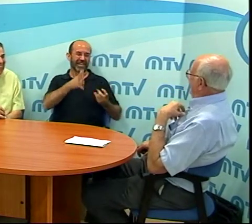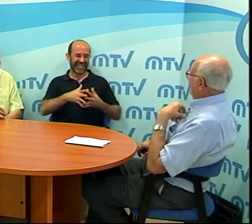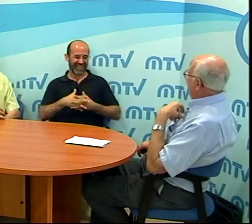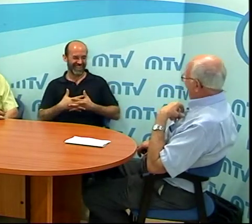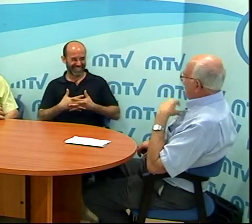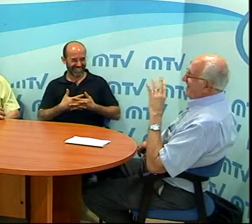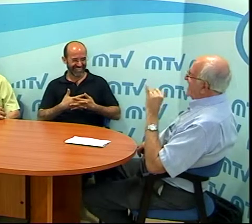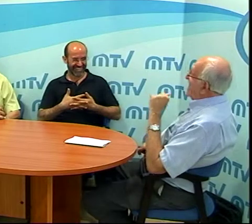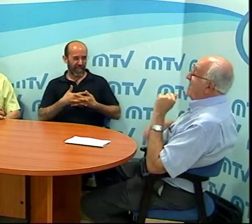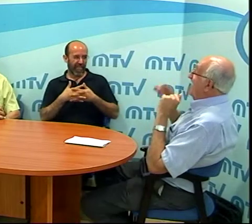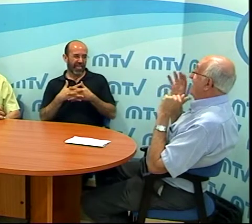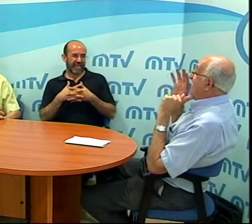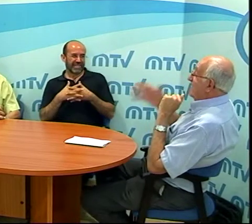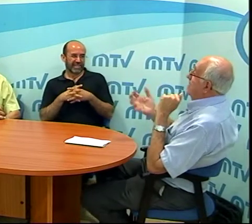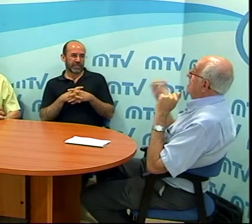¿Por qué?